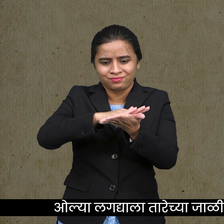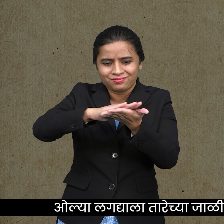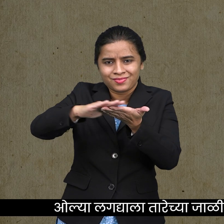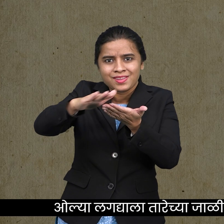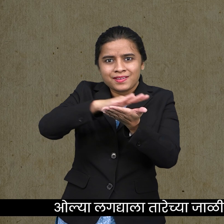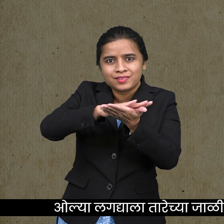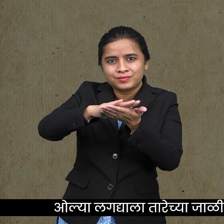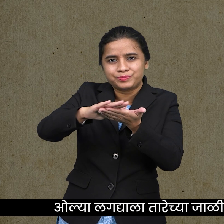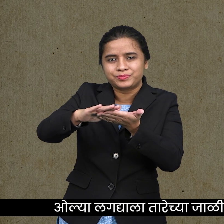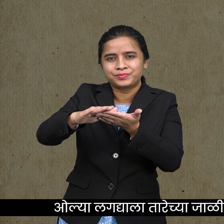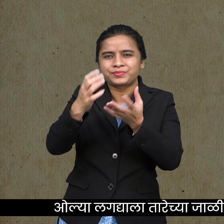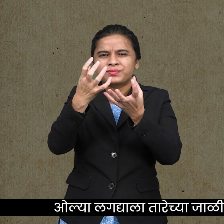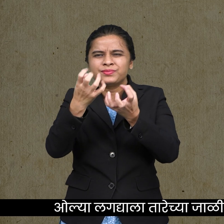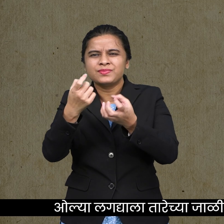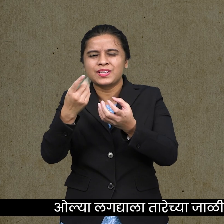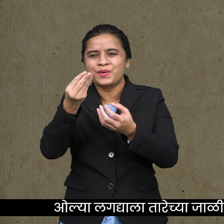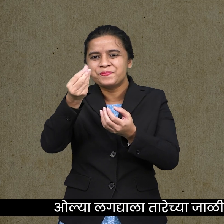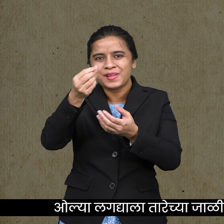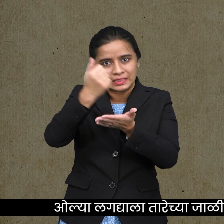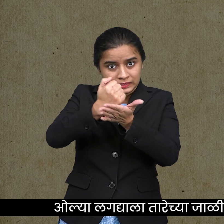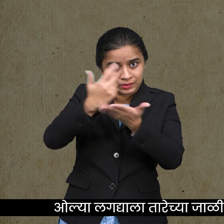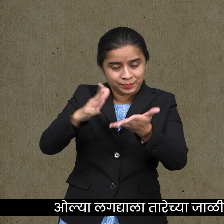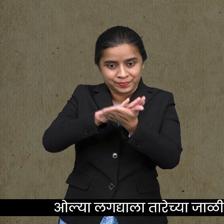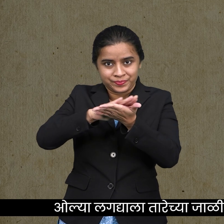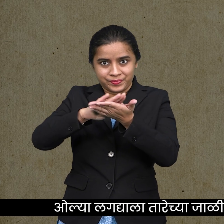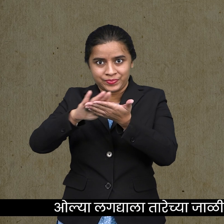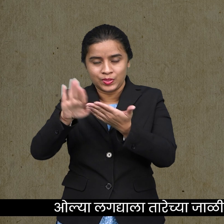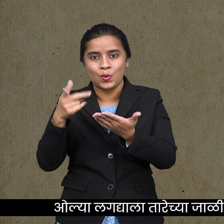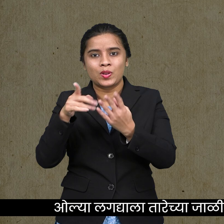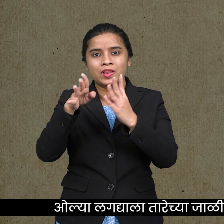ओल्या लगद्याला तारेच्या जाळीवर किंवा चाळणीवर समान रीतीने पसरवा.